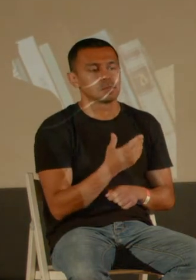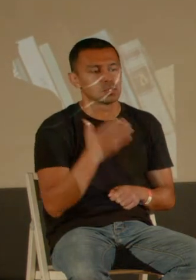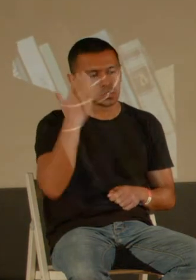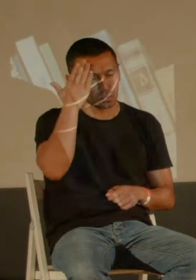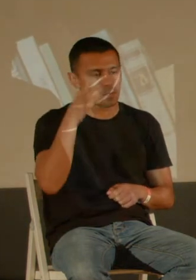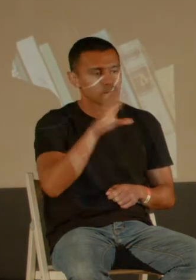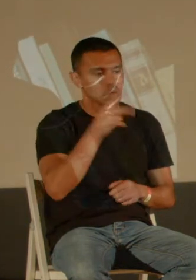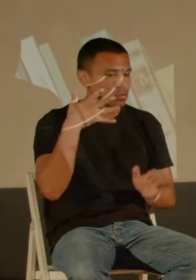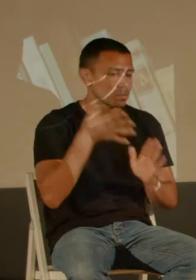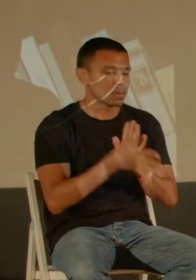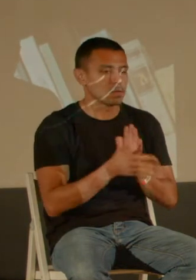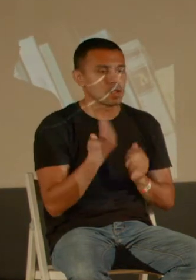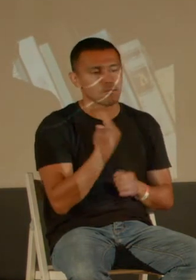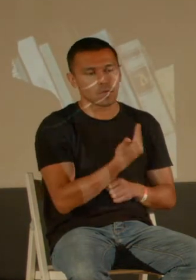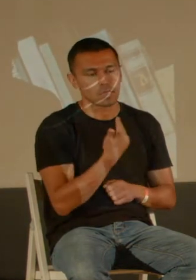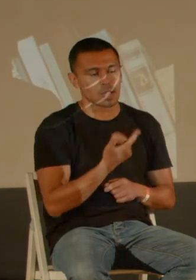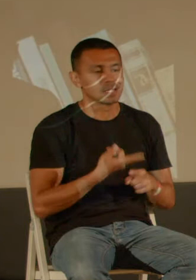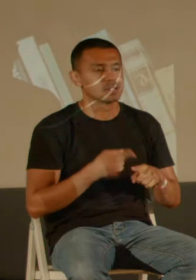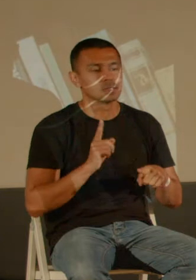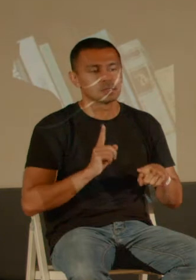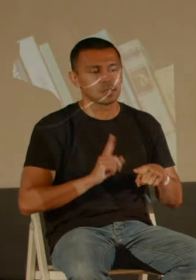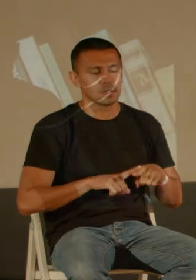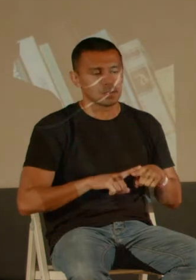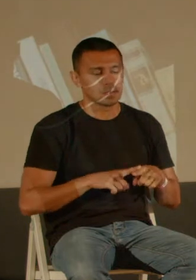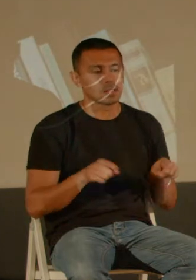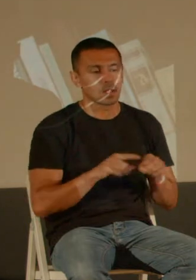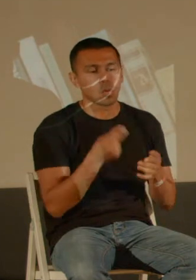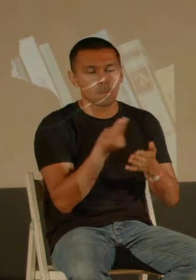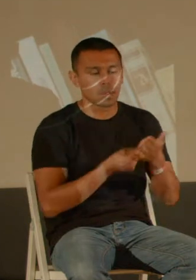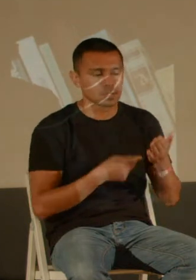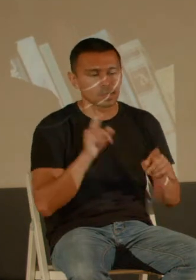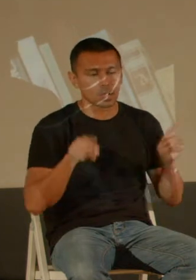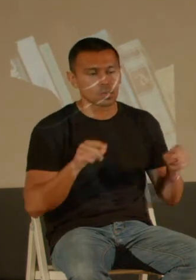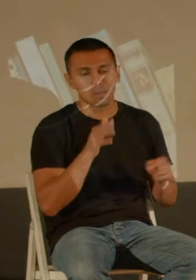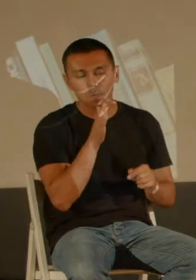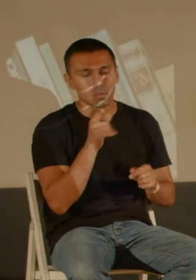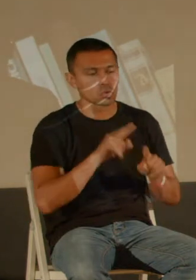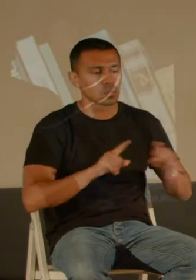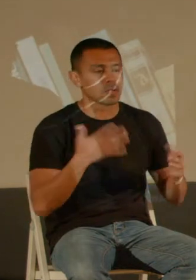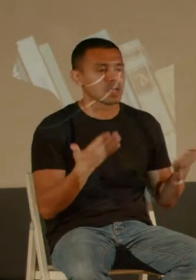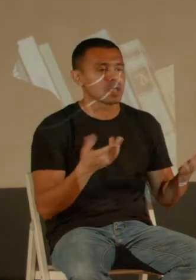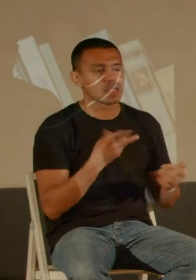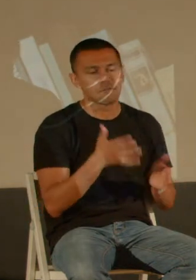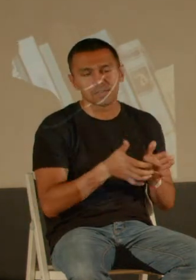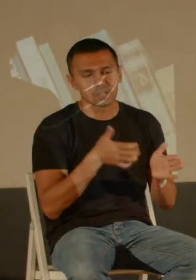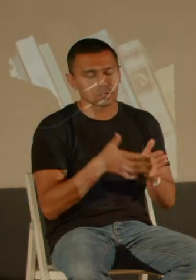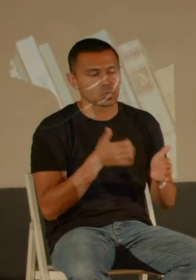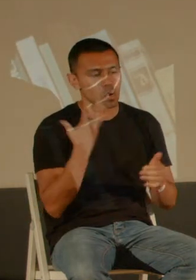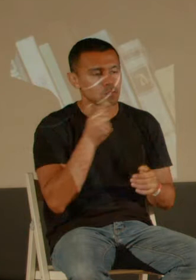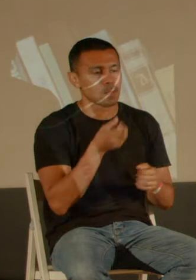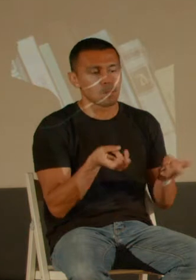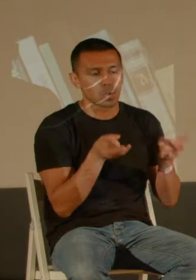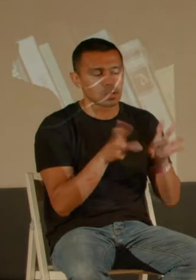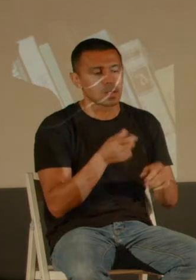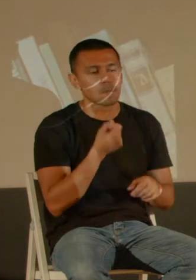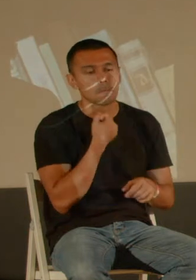спосіб все осмислювати. І вона це так описує деколи моменти, особливо яких їй не вистачало, коли вона